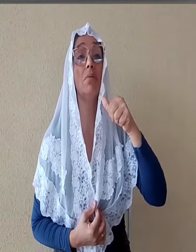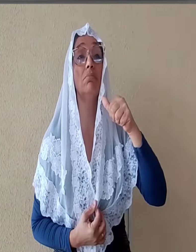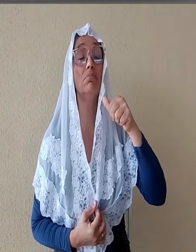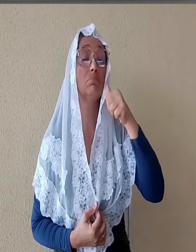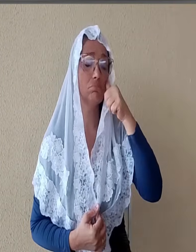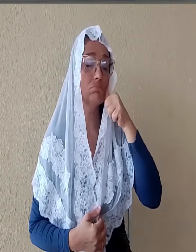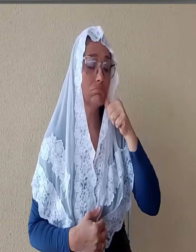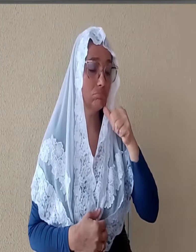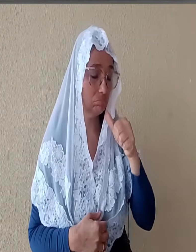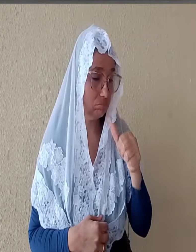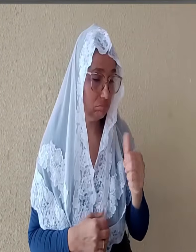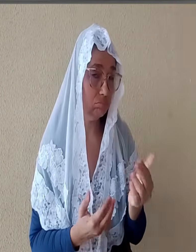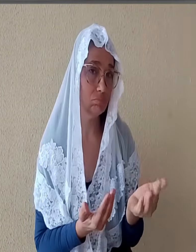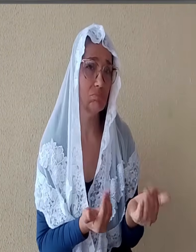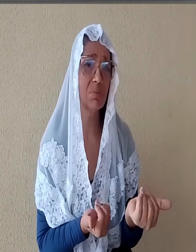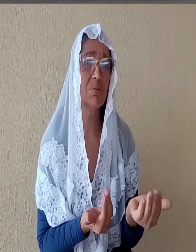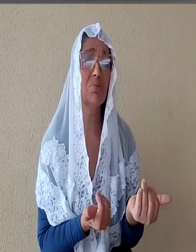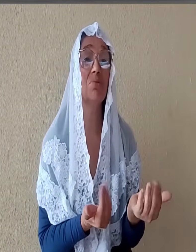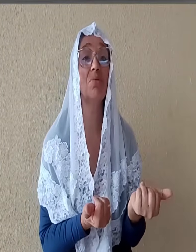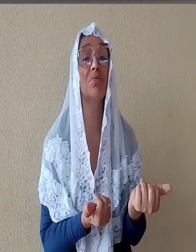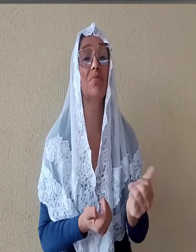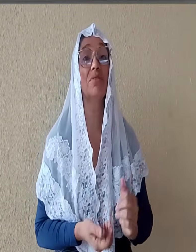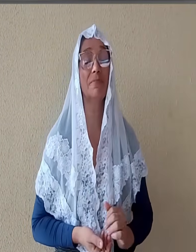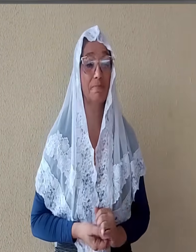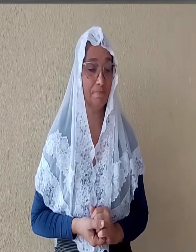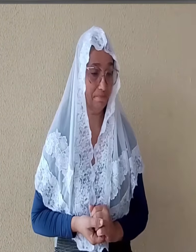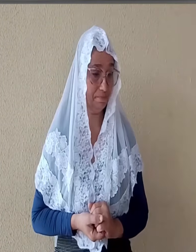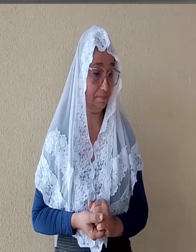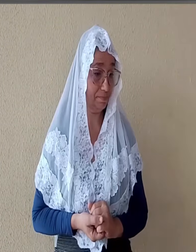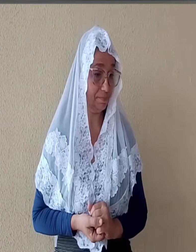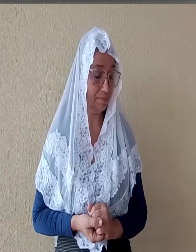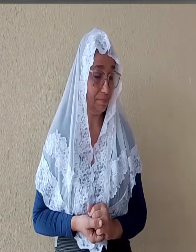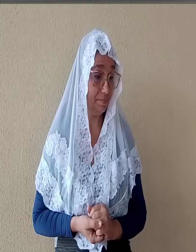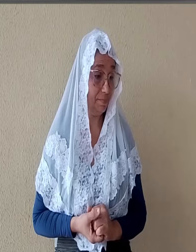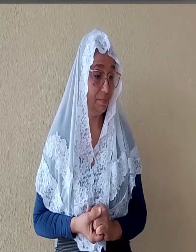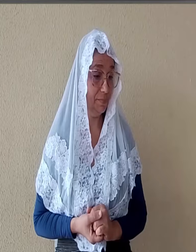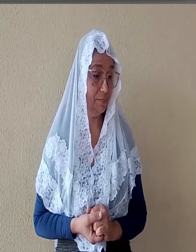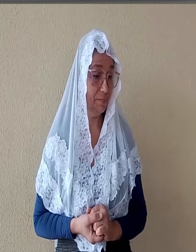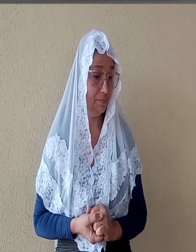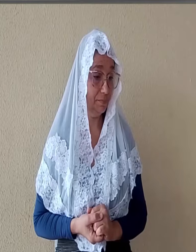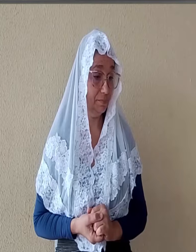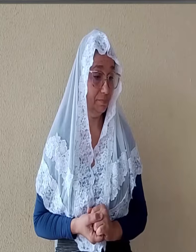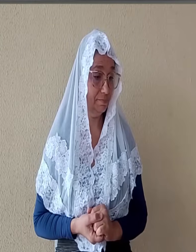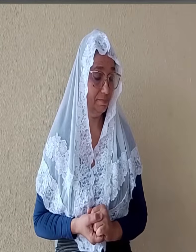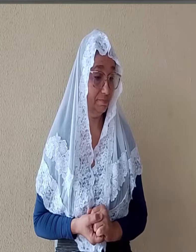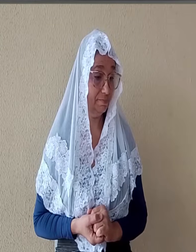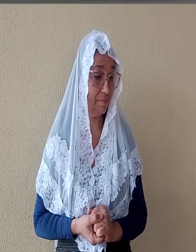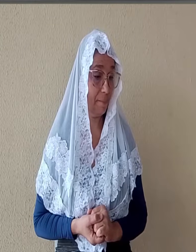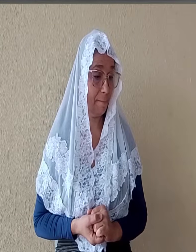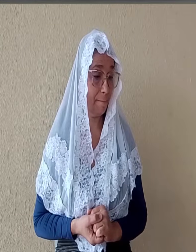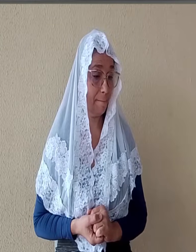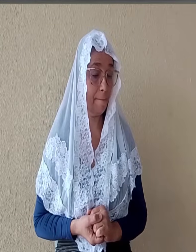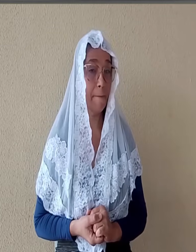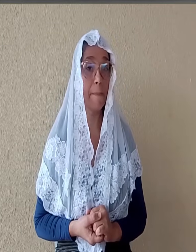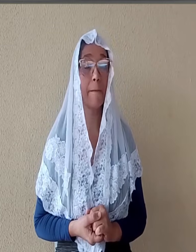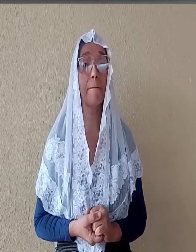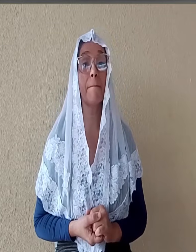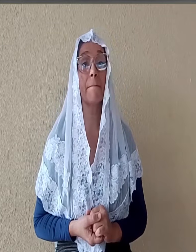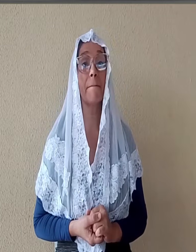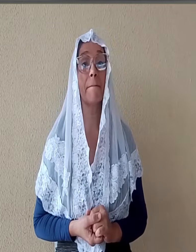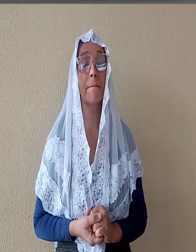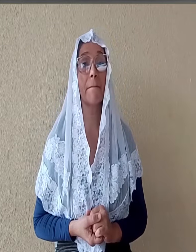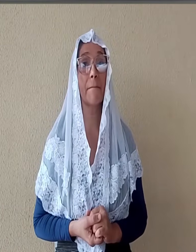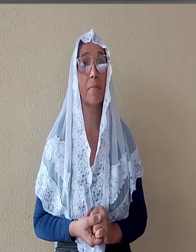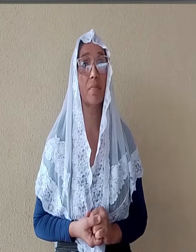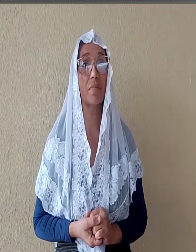Hã? Foi queimado com eletricidade. Quem for apresentar, apresenta esta moça, que o Senhor possa fazer